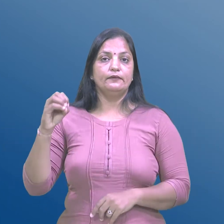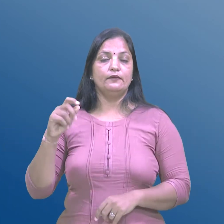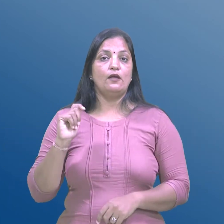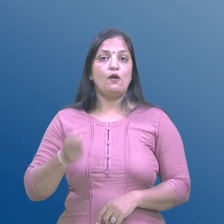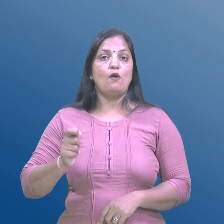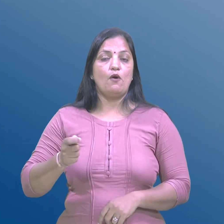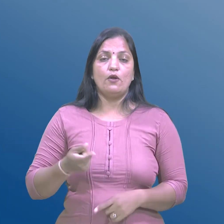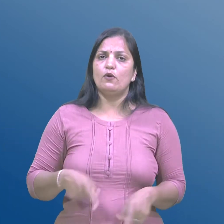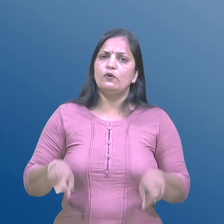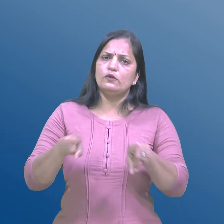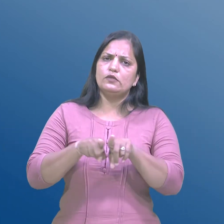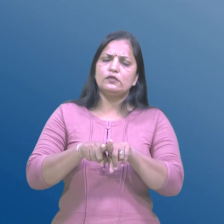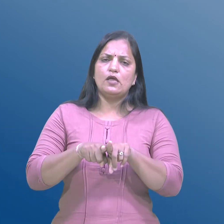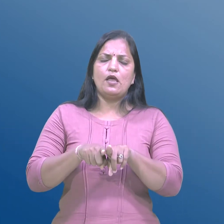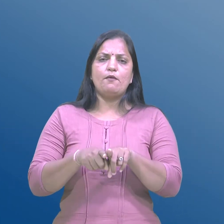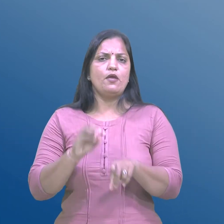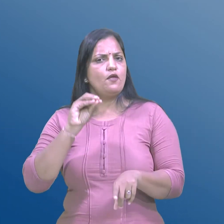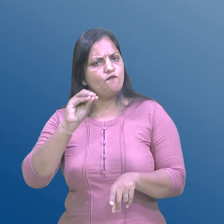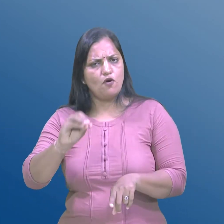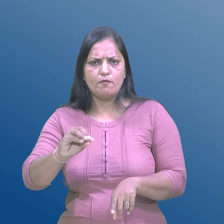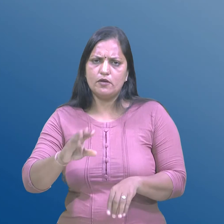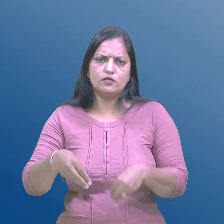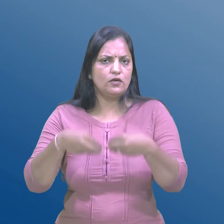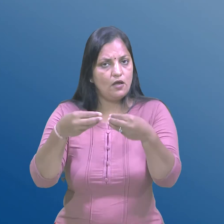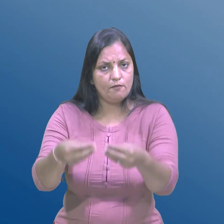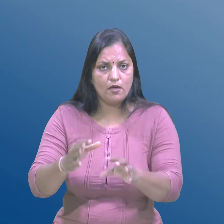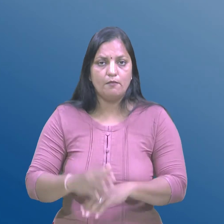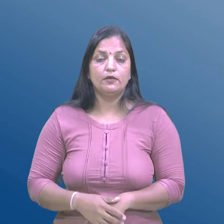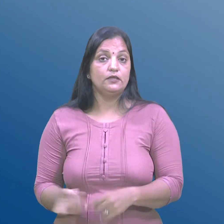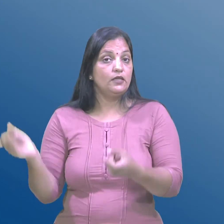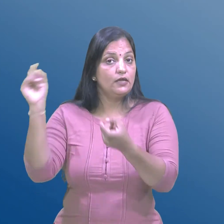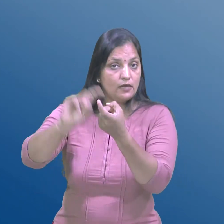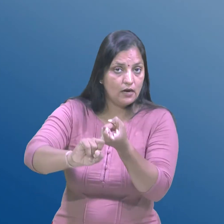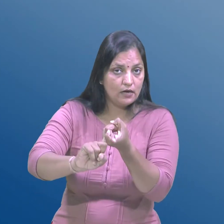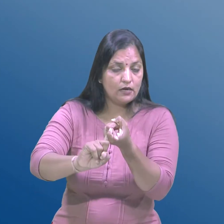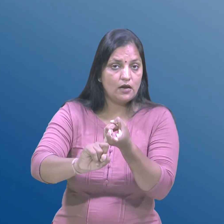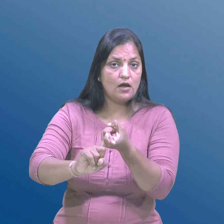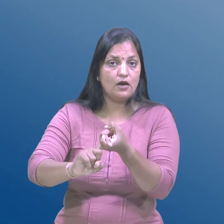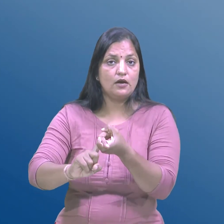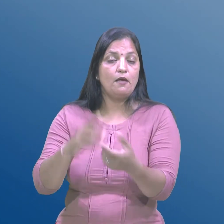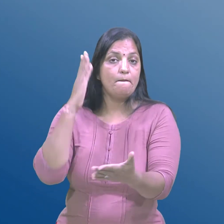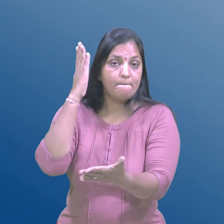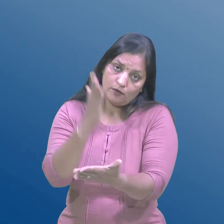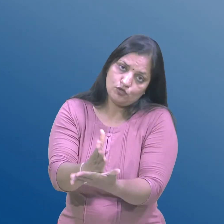આવી માહિતી મળ્યાને આધારે તે ઘટનાને બનતી અટકાવવા કે